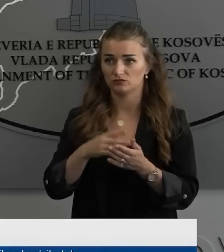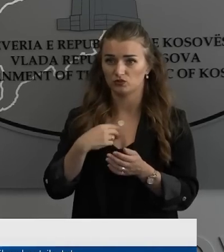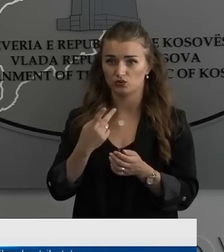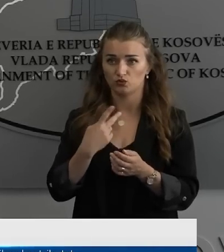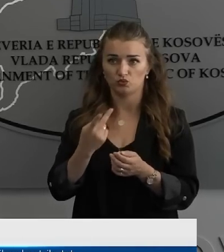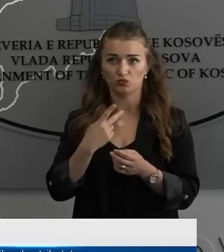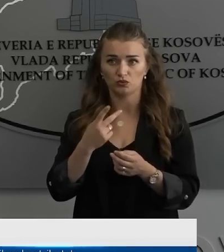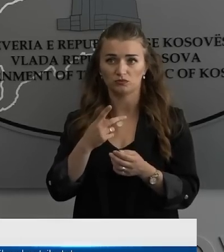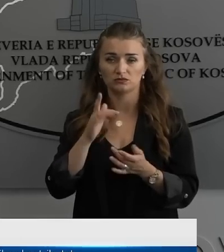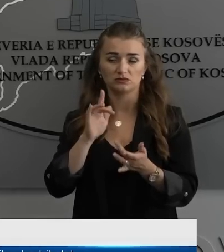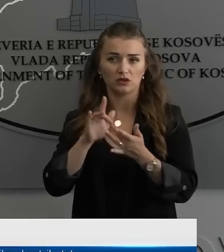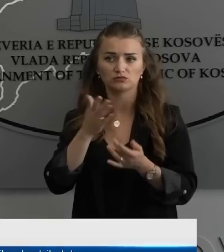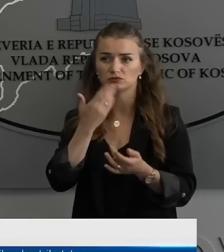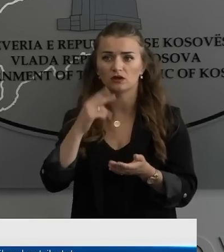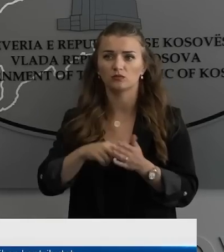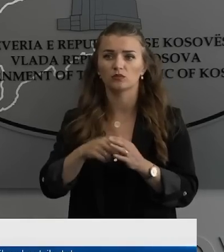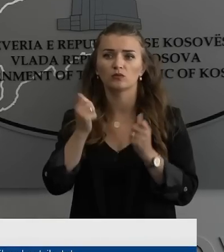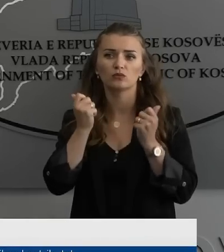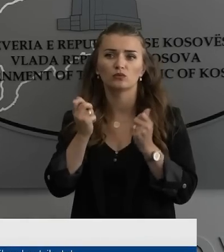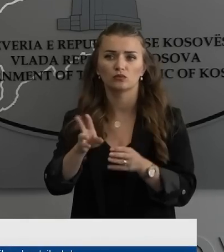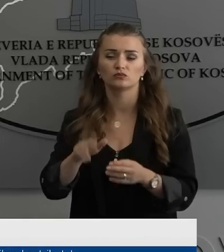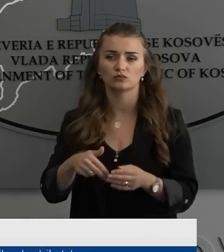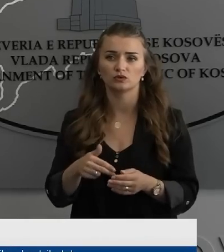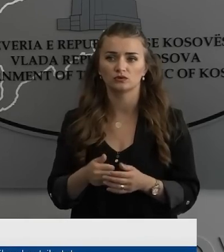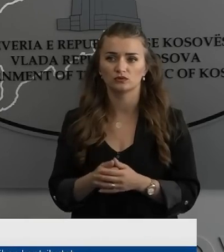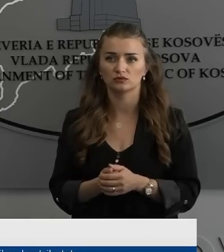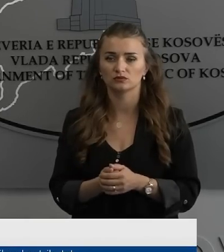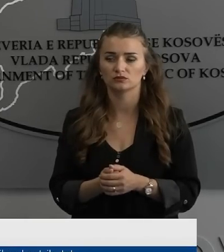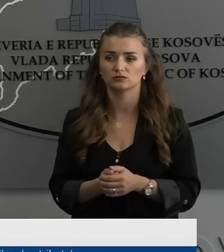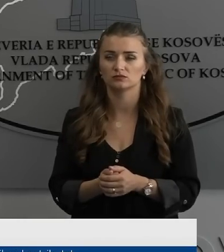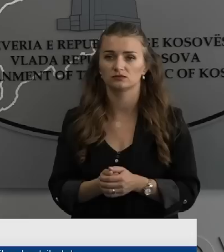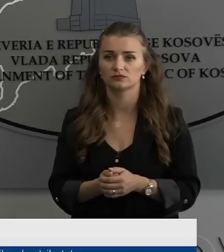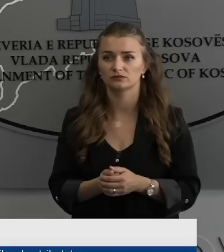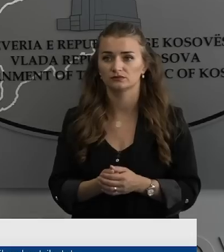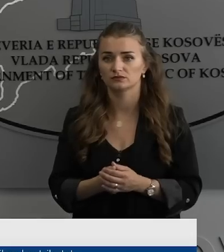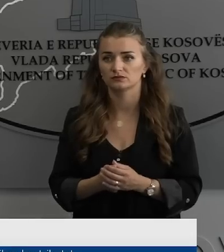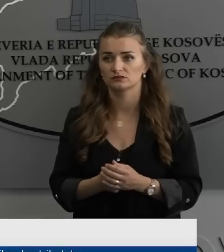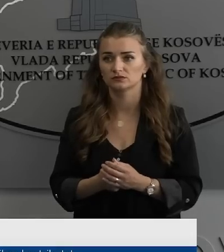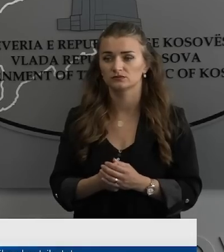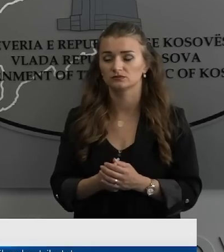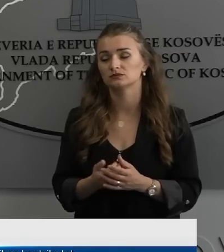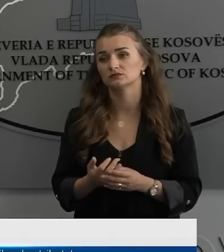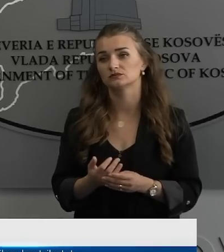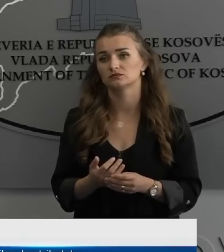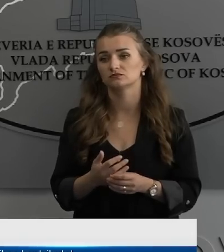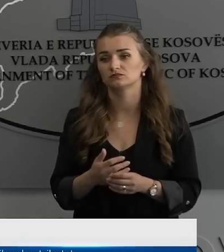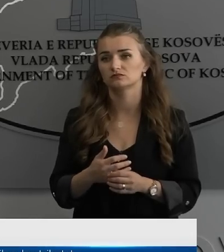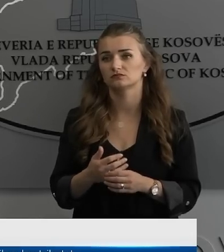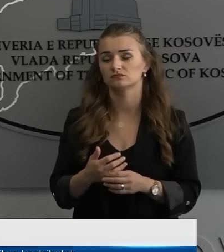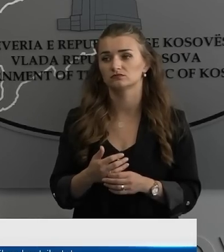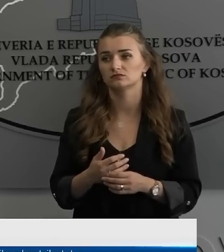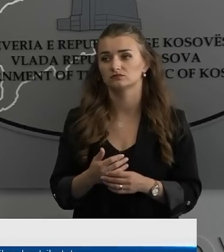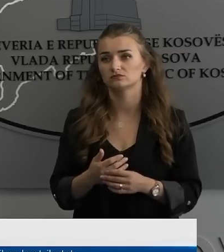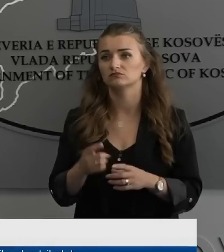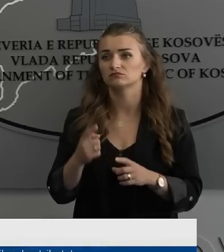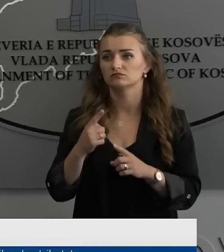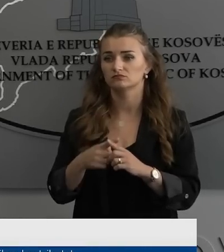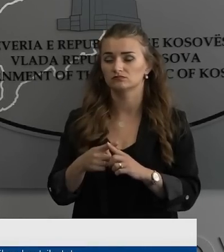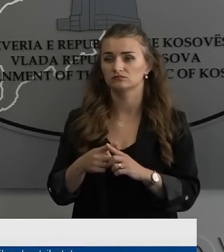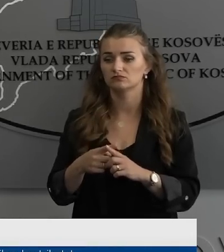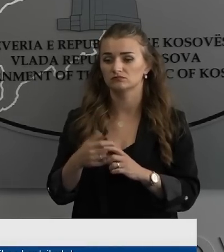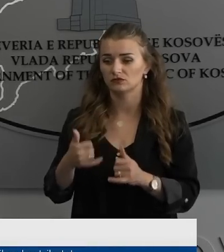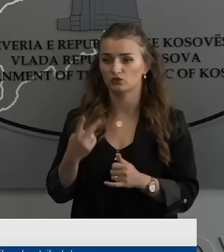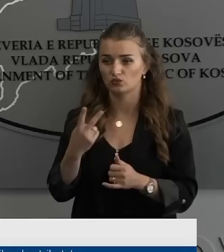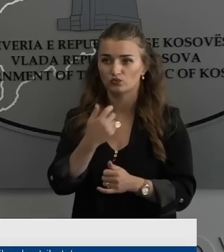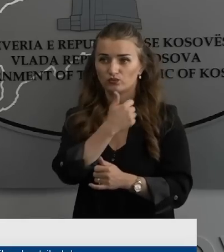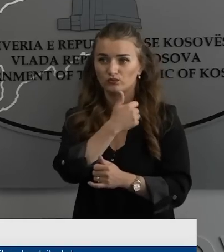kemi kontakte drejt për drejt. Ne takohemi shumë shpesh. Nëse shikoni, gjatë këtyre më shumë se 2